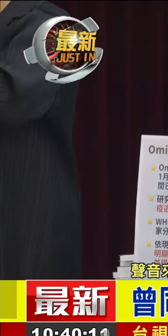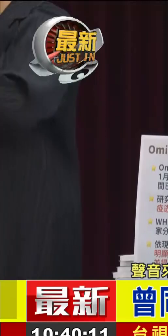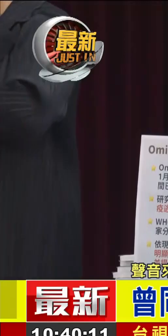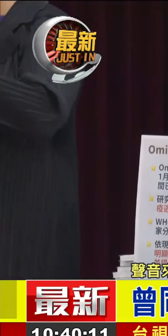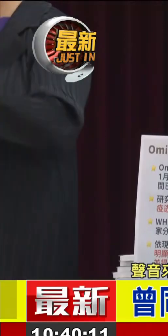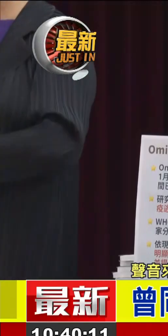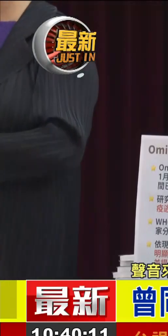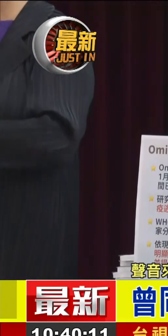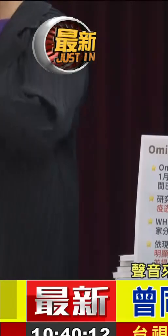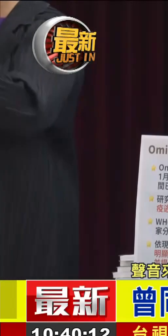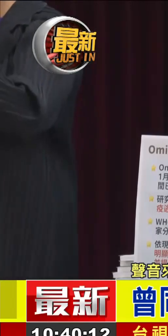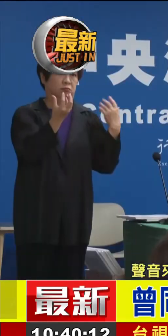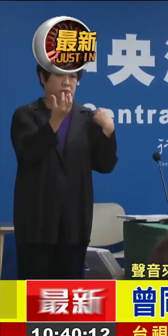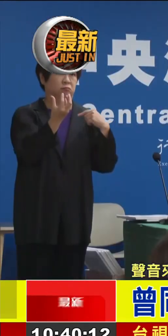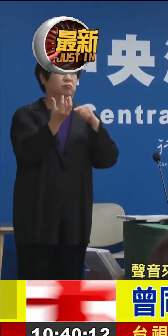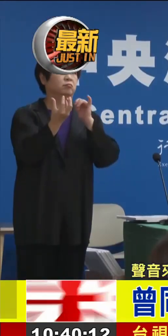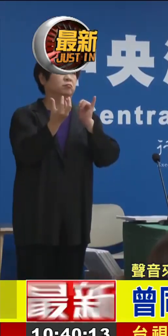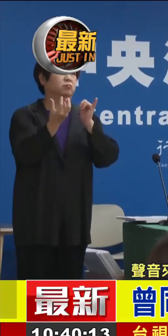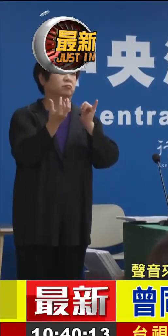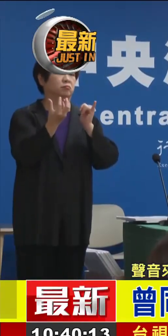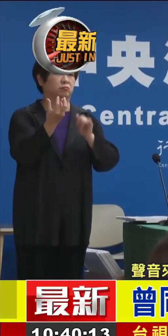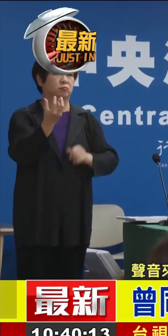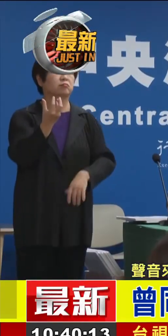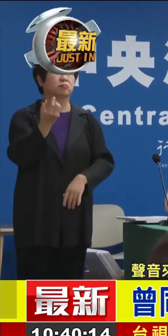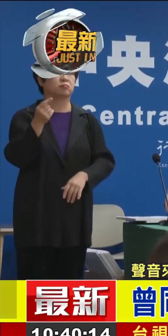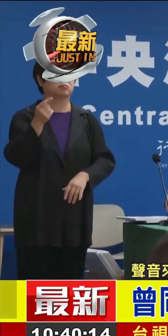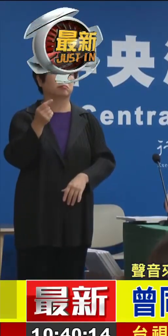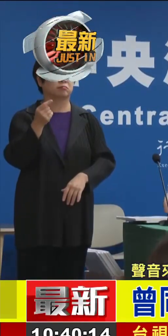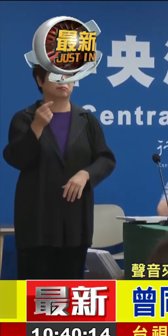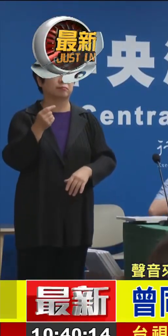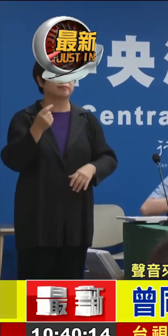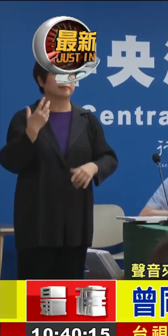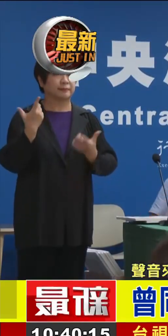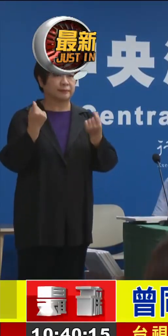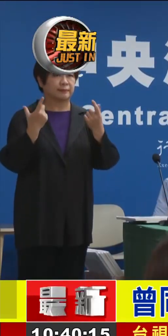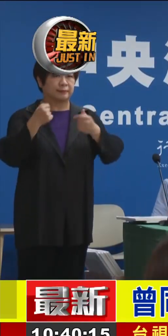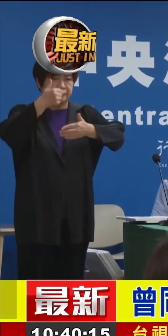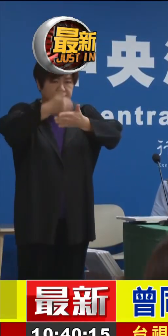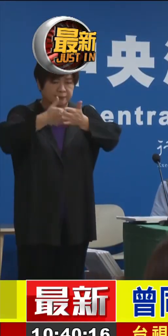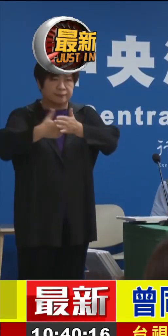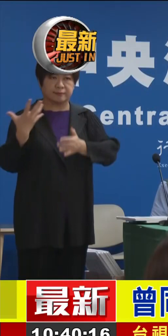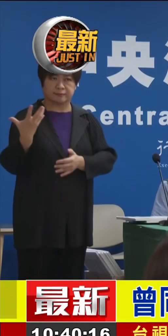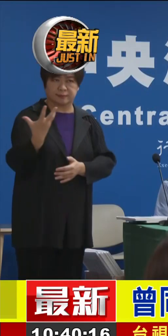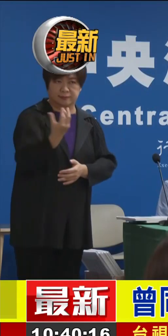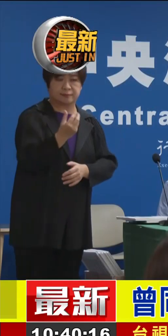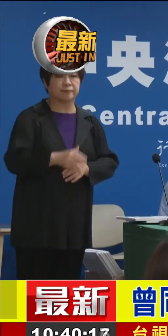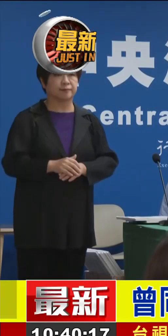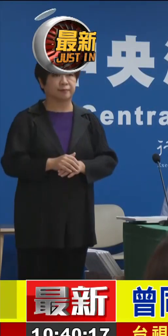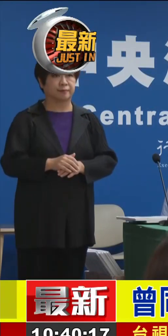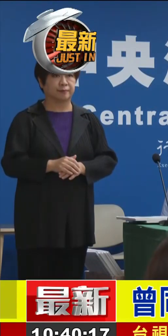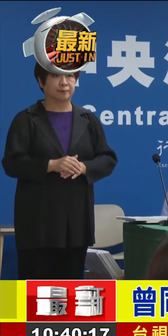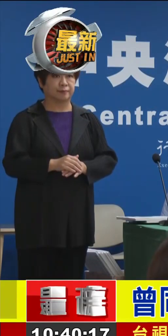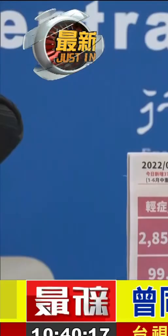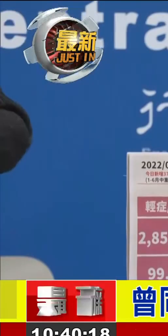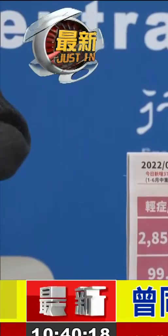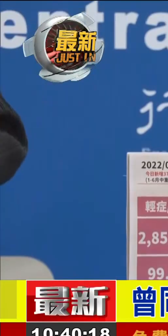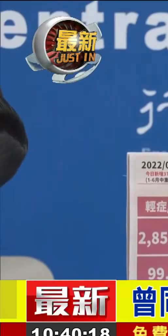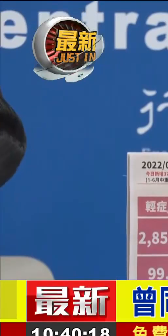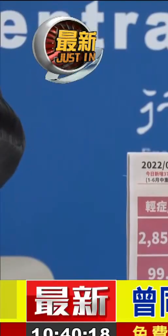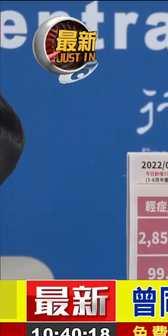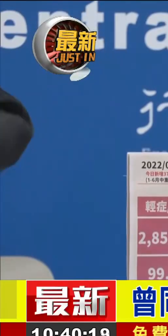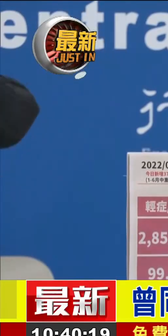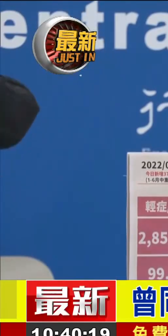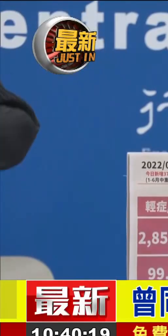跟居家照护。 那外界关心说，你们整个疫情指挥中心的整个指挥官主要的